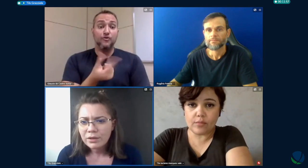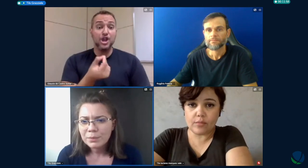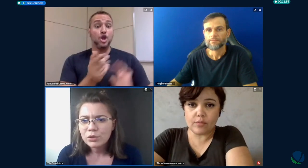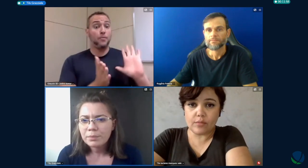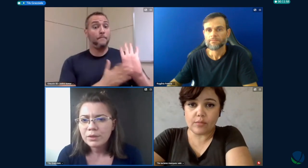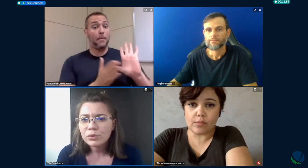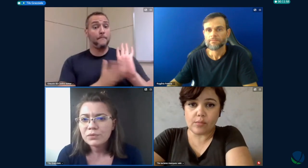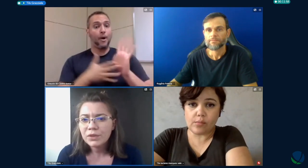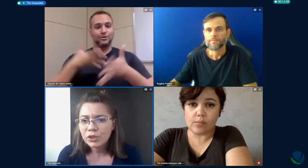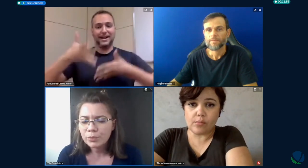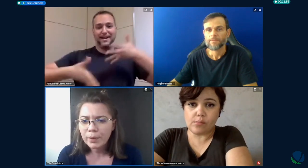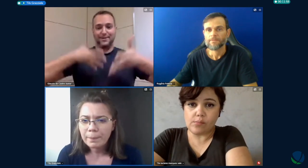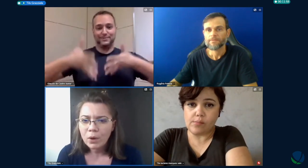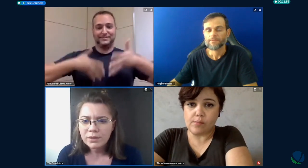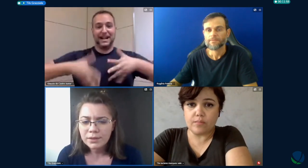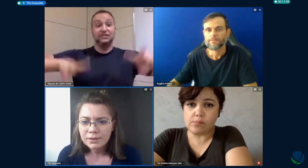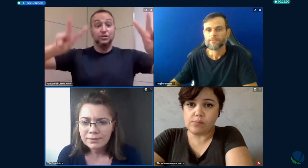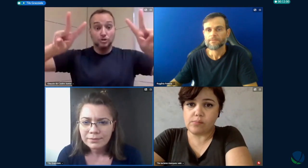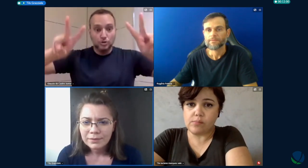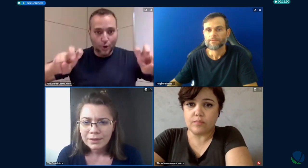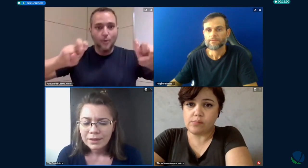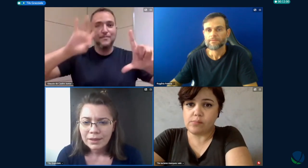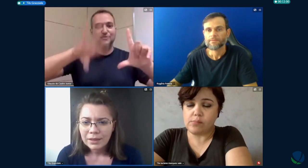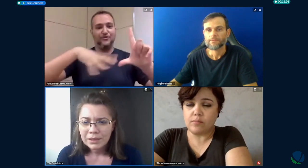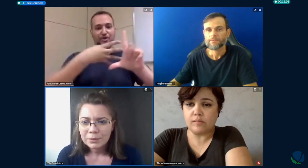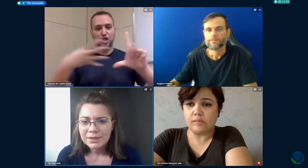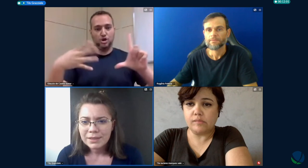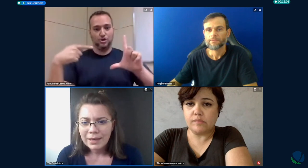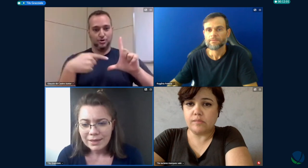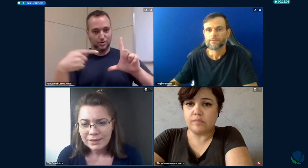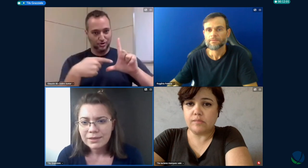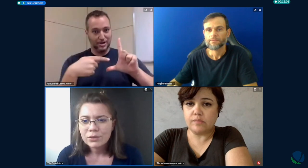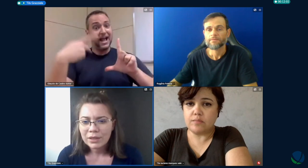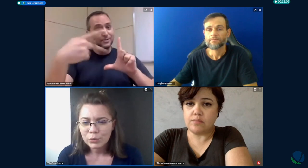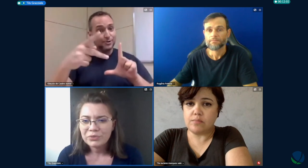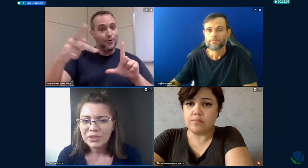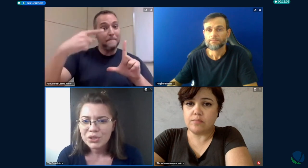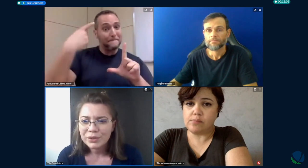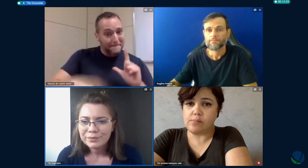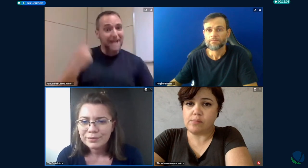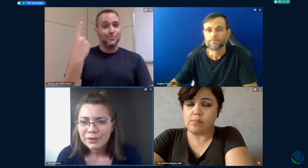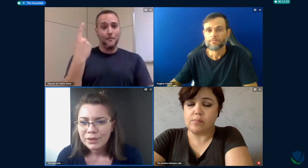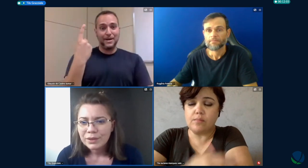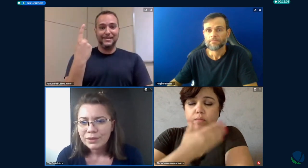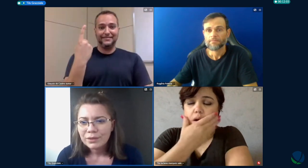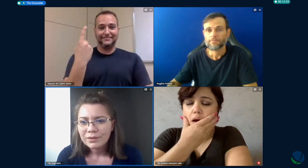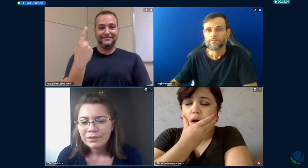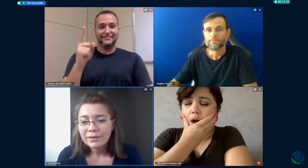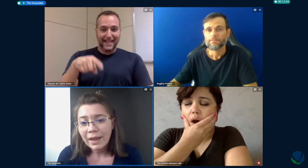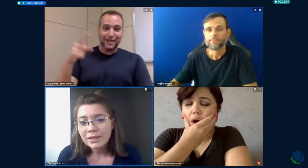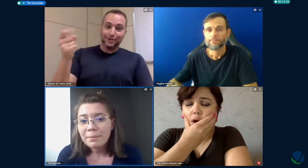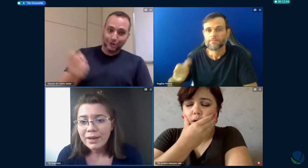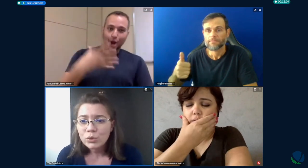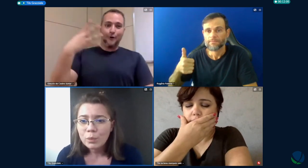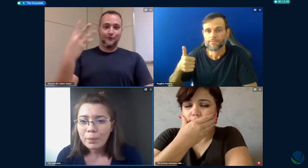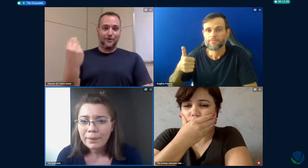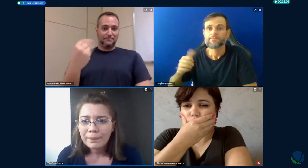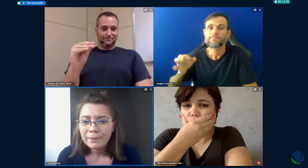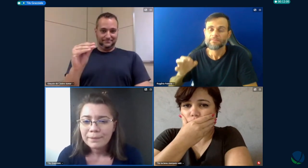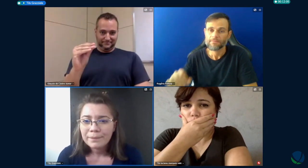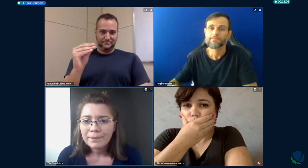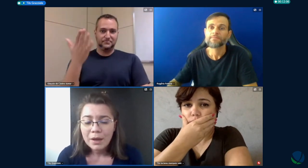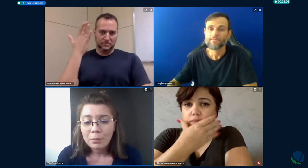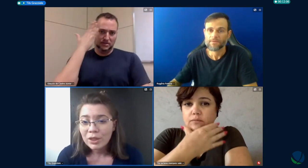encontrei vários, mais ou menos 20 propostas em língua de sinais na sua ficha. E essa é mais